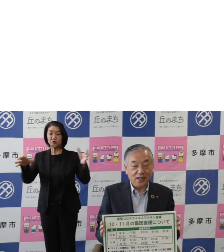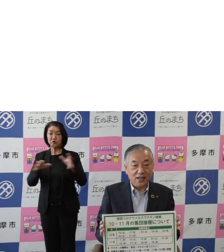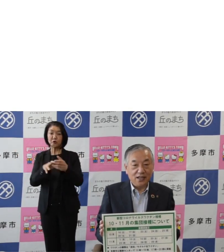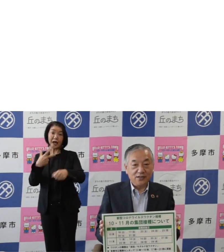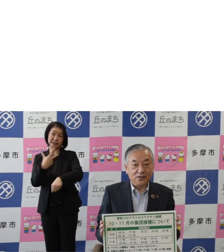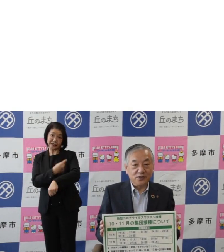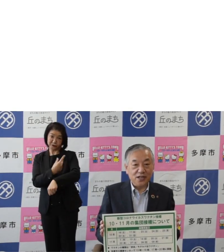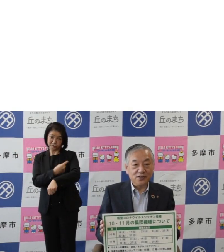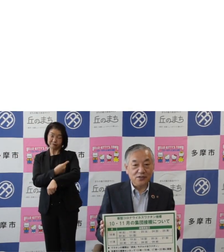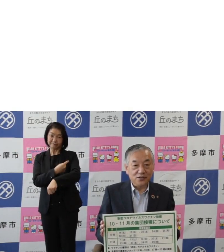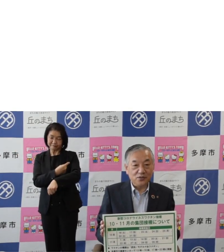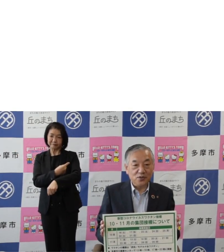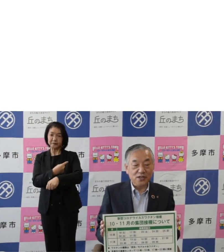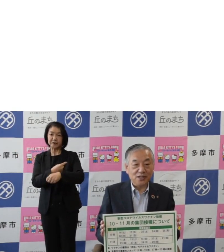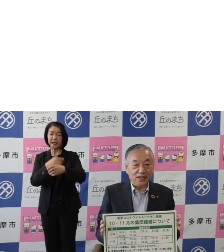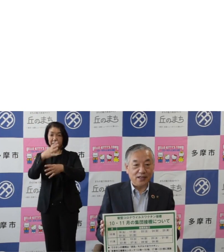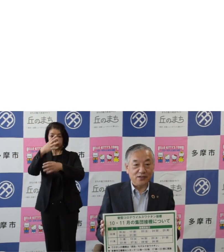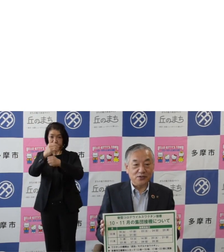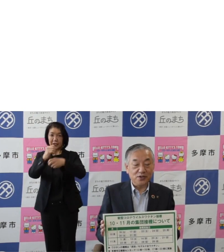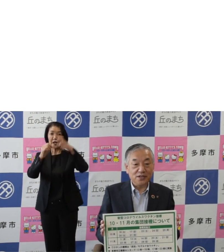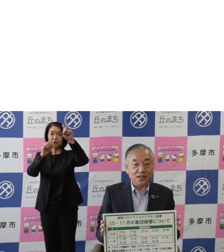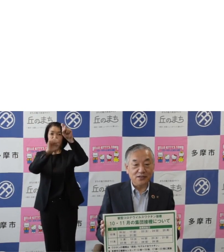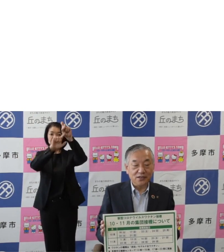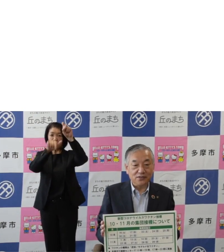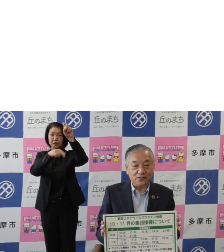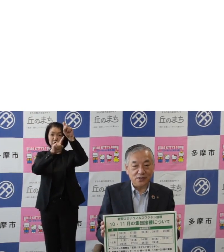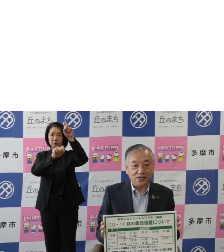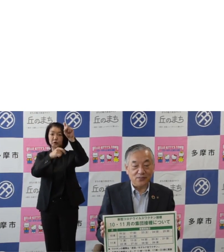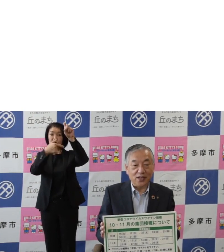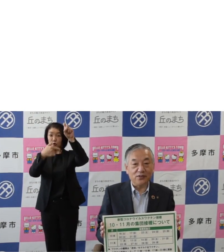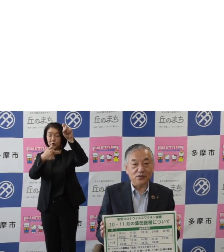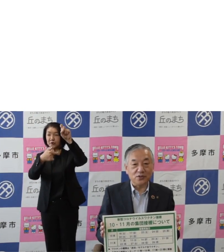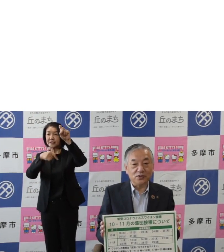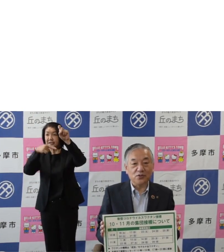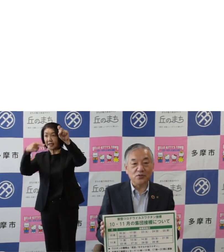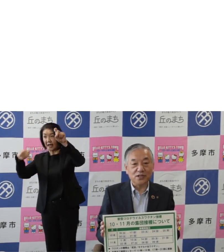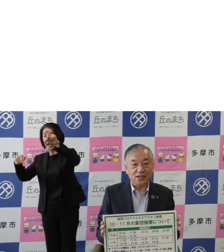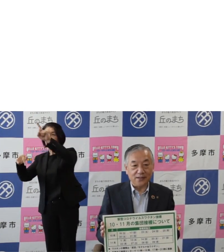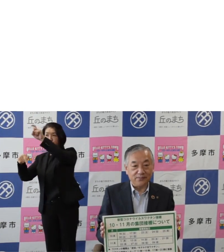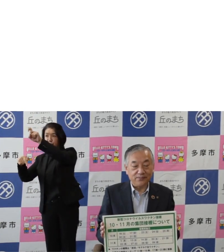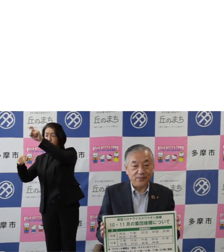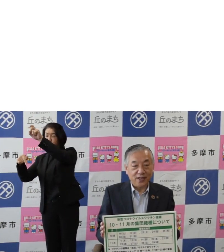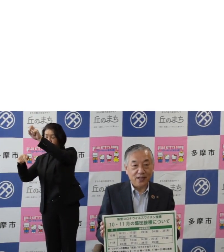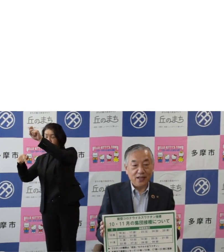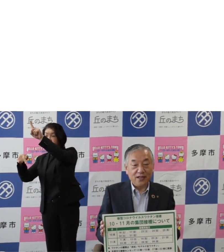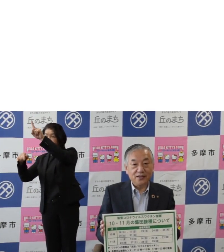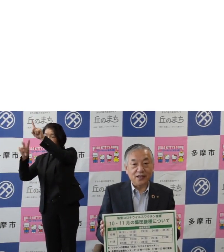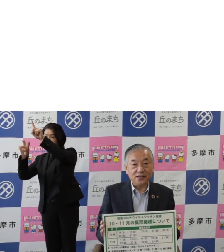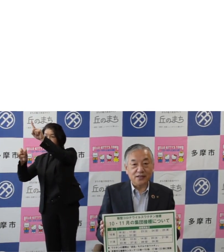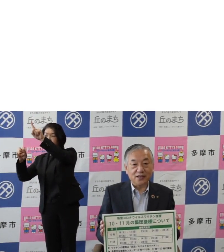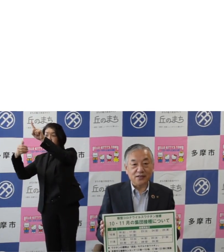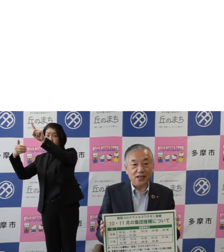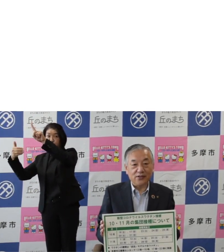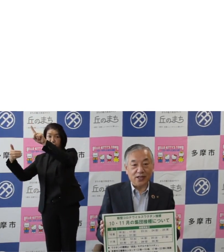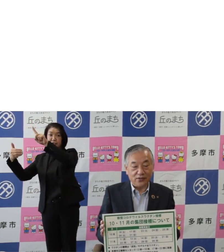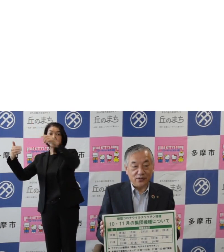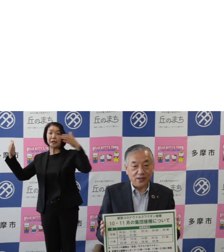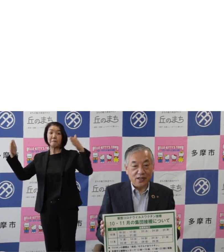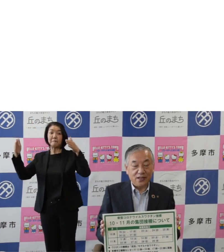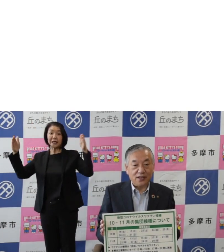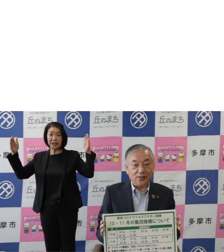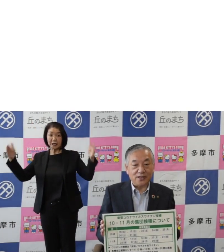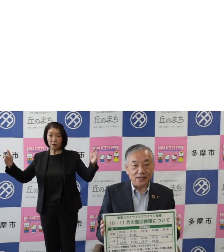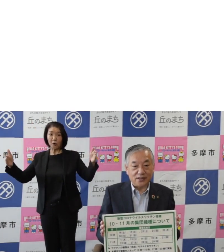が、10月16日から11月29日までの16日間、聖蹟桜ヶ丘